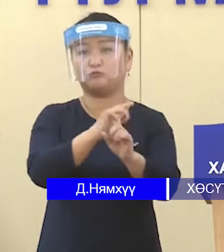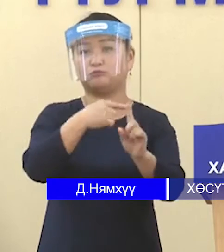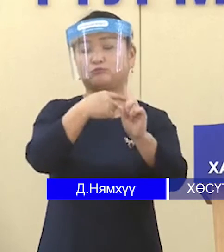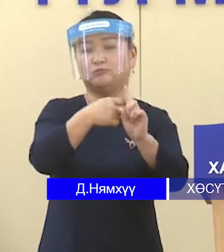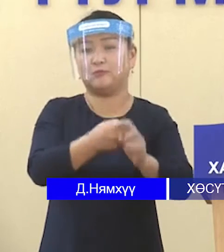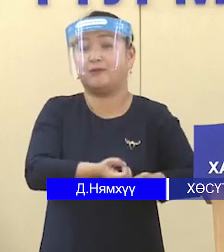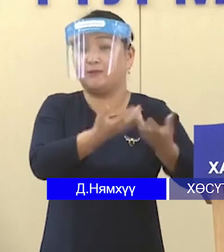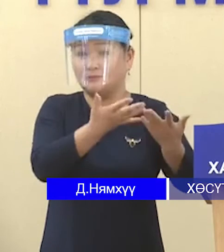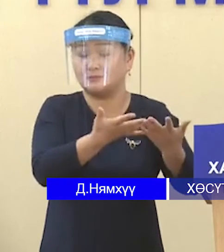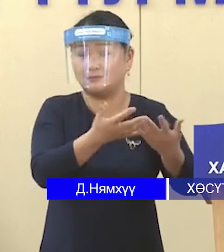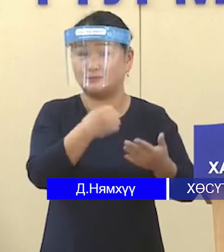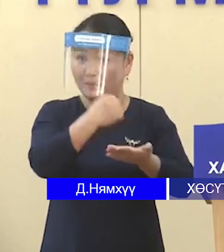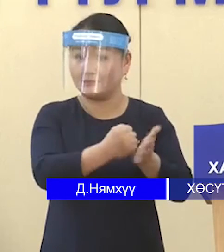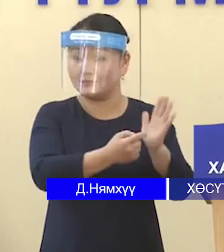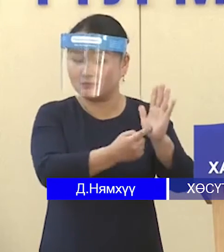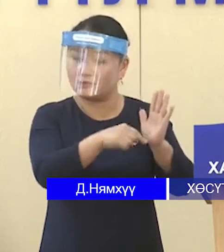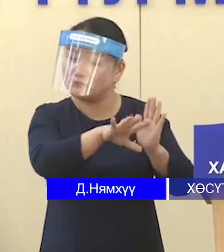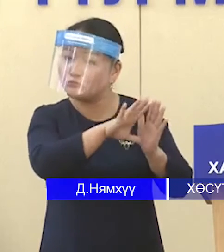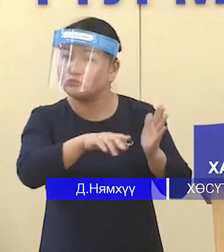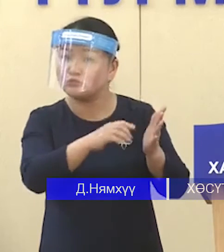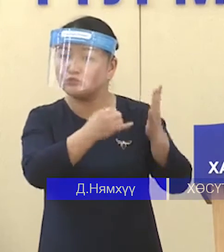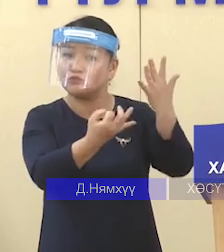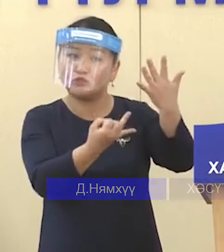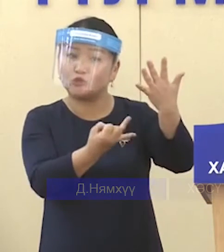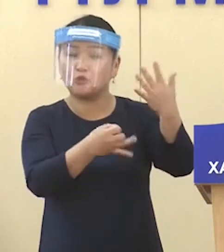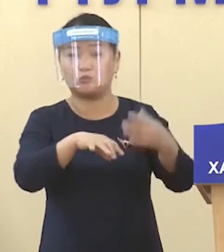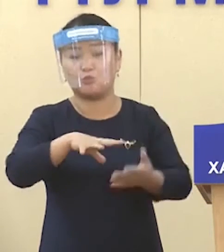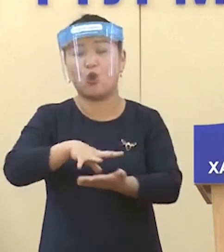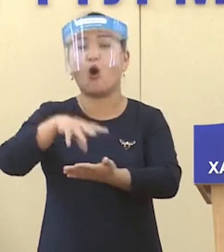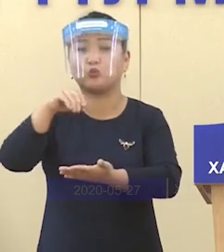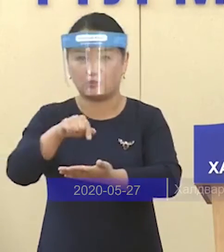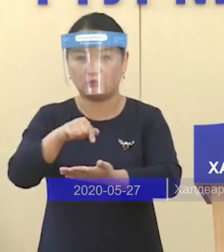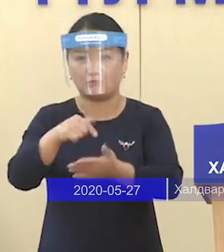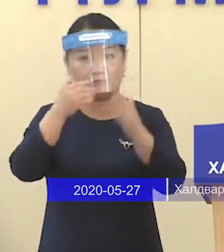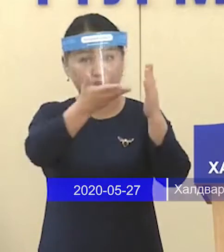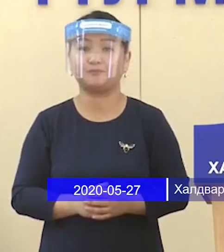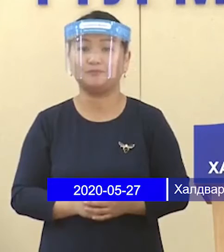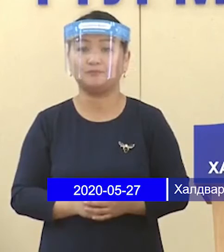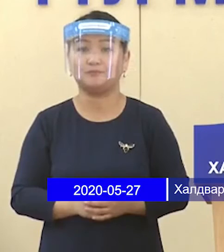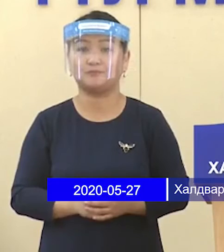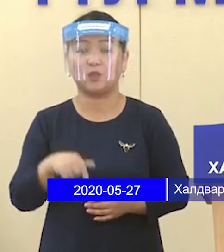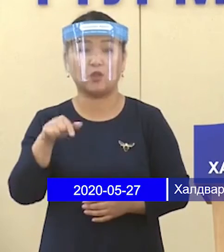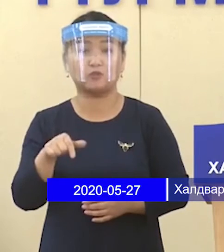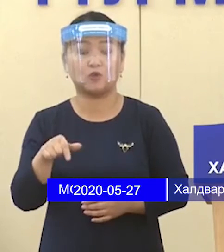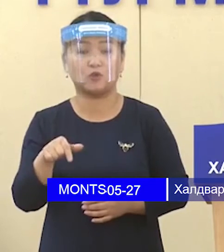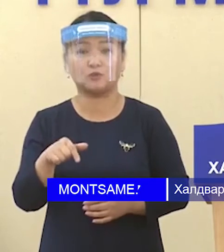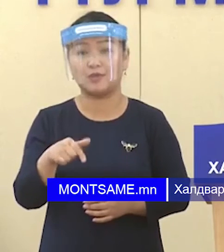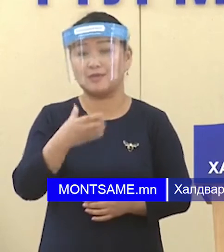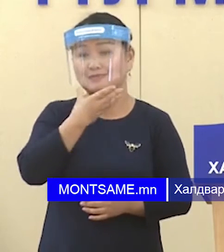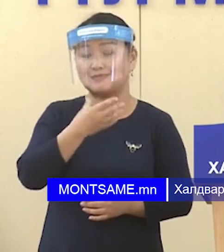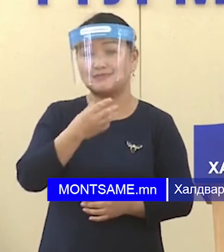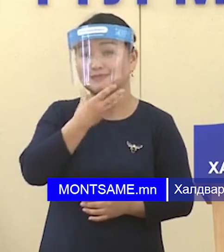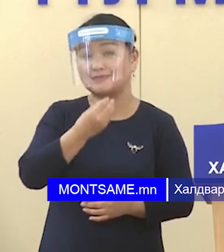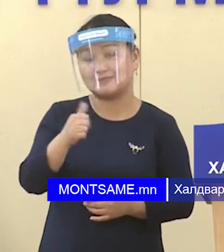7 хүнд коронавирус илэрсэн. Эдгээр нь бүгд оюутнууд байгааг бол анхаарах хэрэгтэй. За ингээд өнөөдөр бас сайн